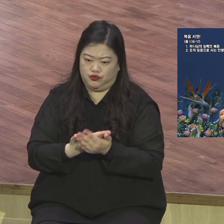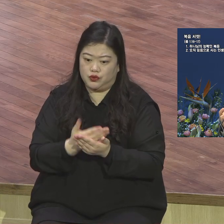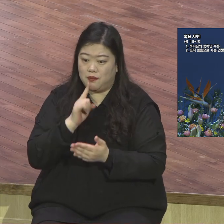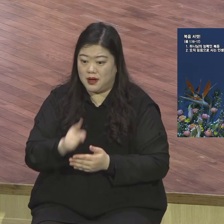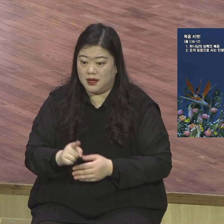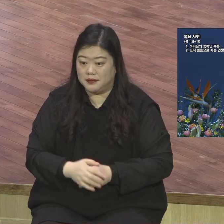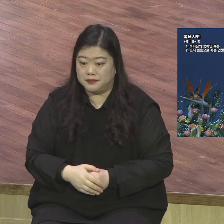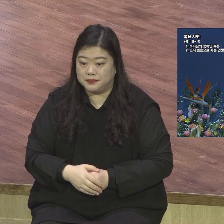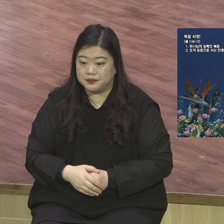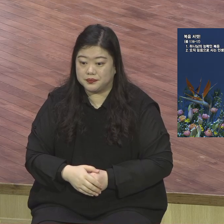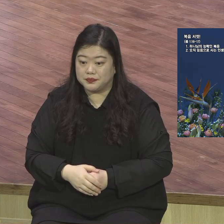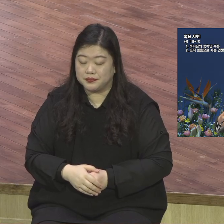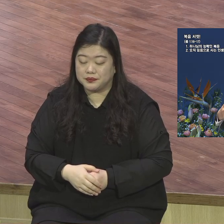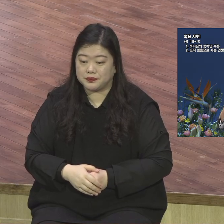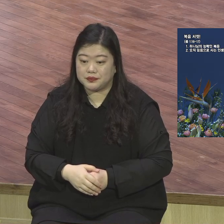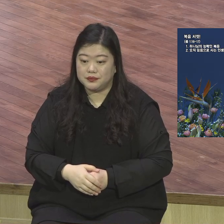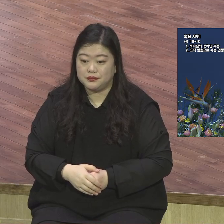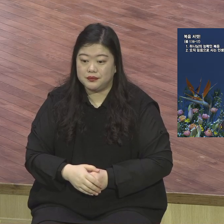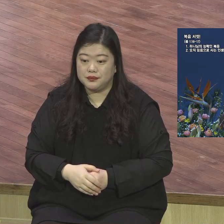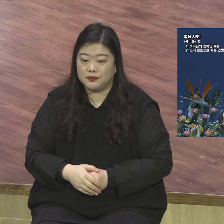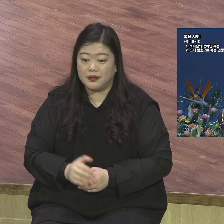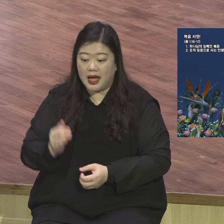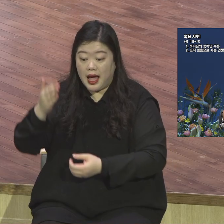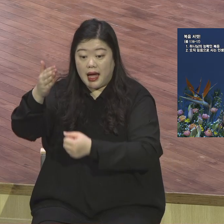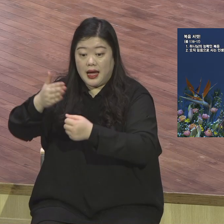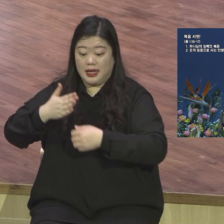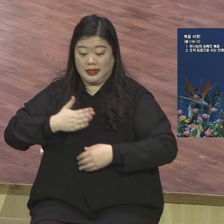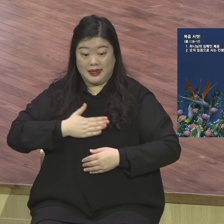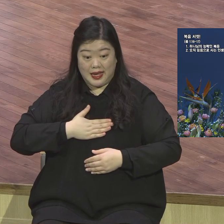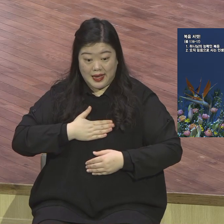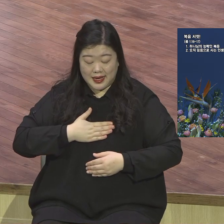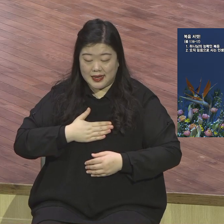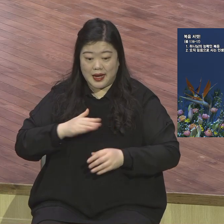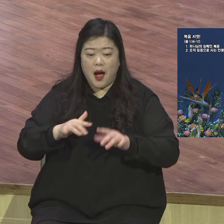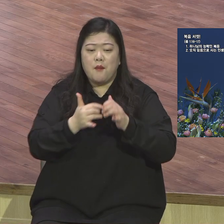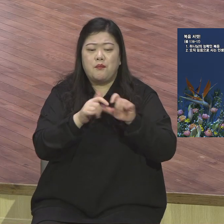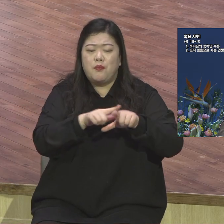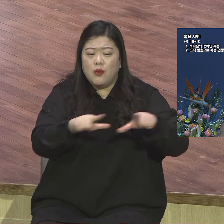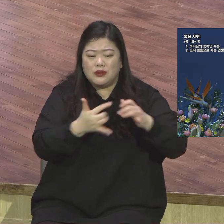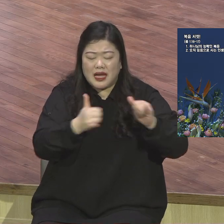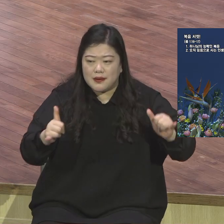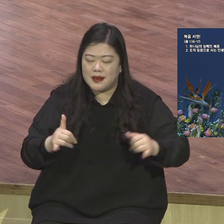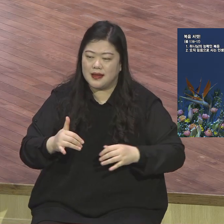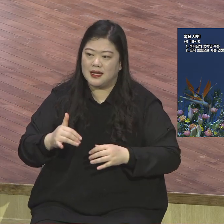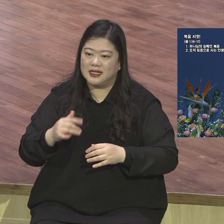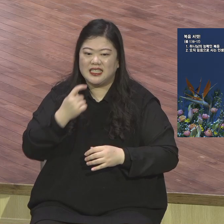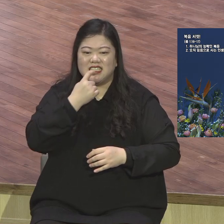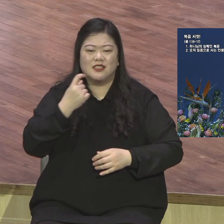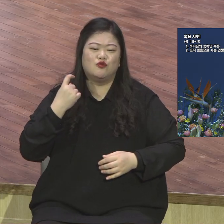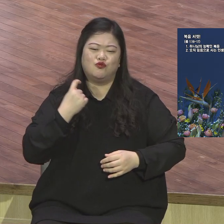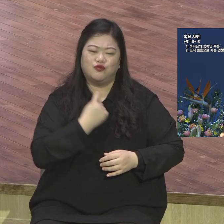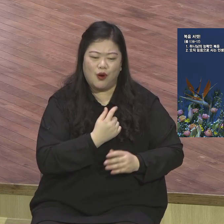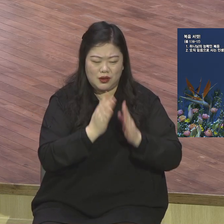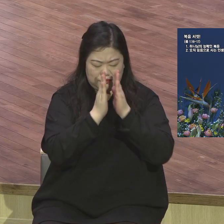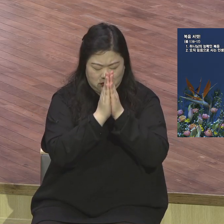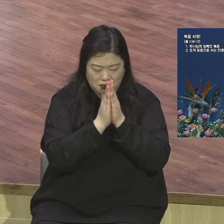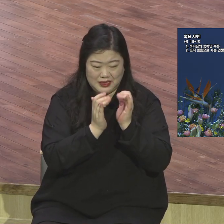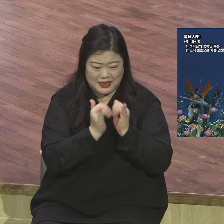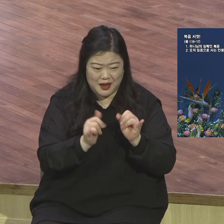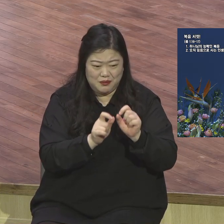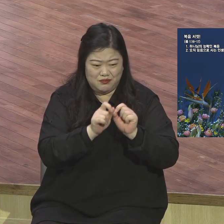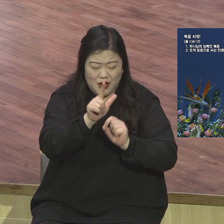자신의 노력으로 하나님의 의를 이루겠다고 몸부림을 쳤습니다. 그런데